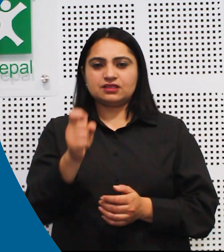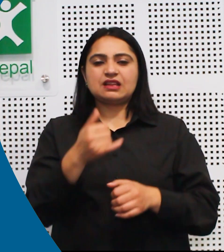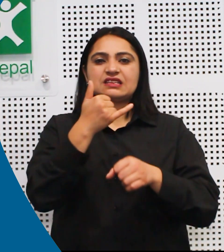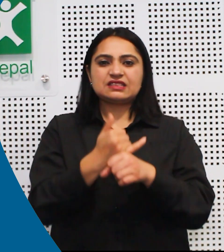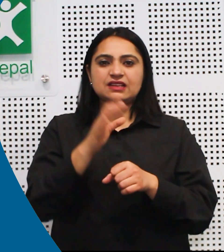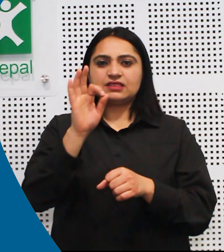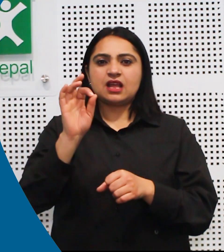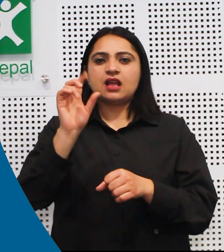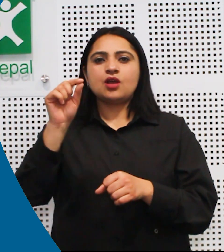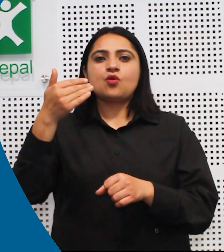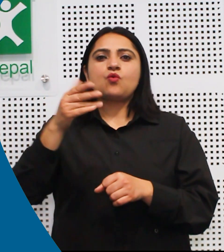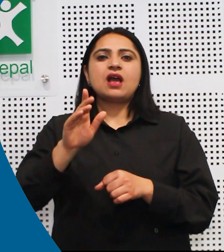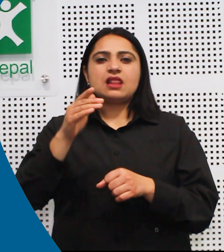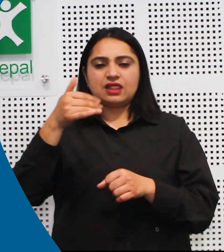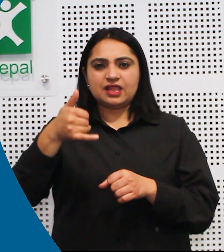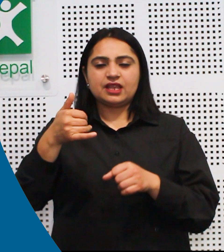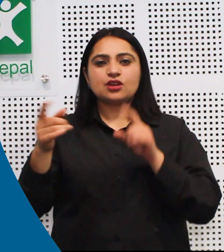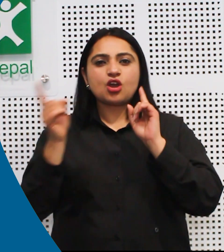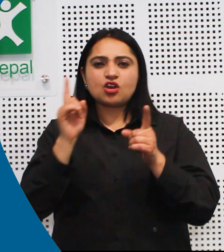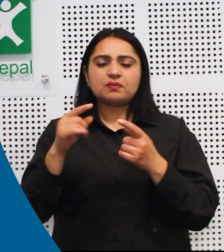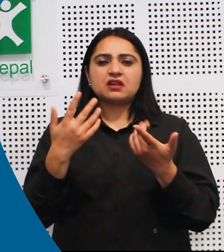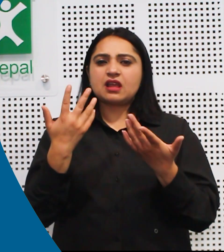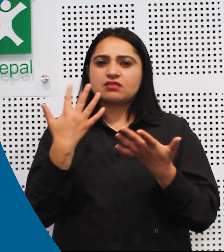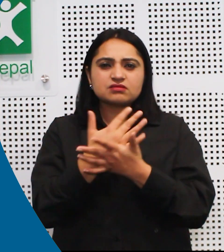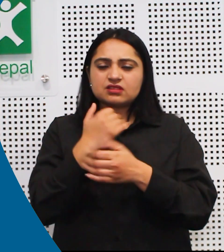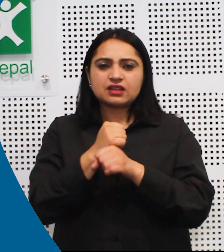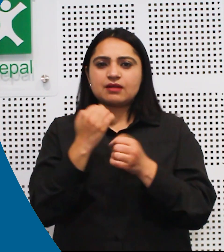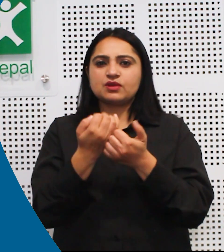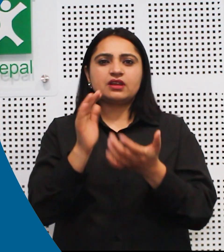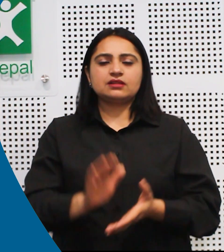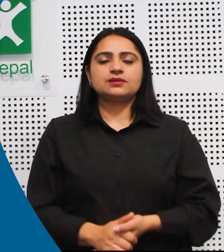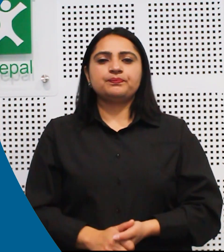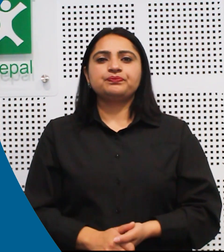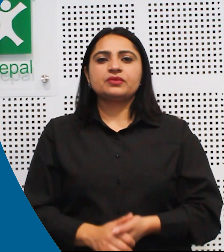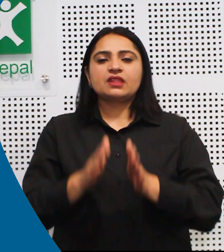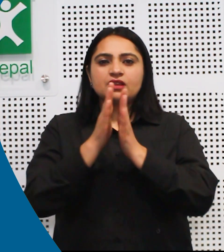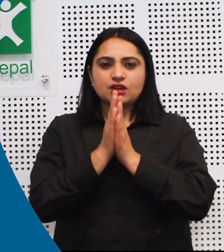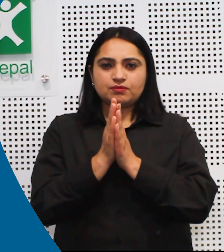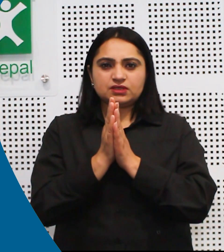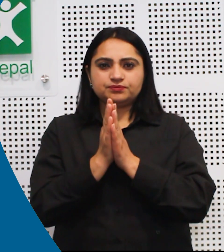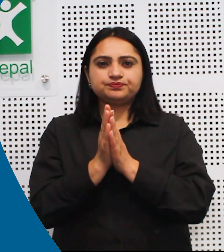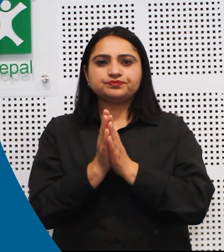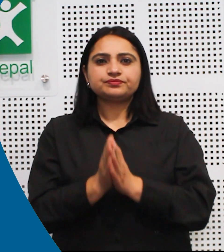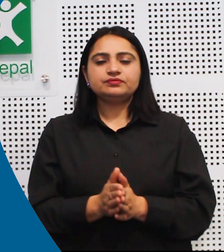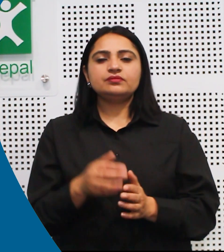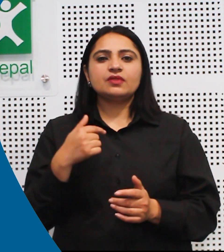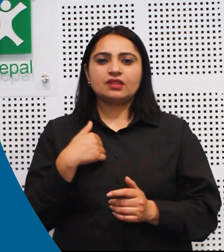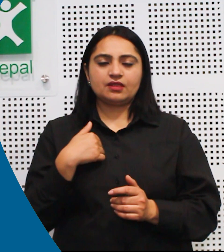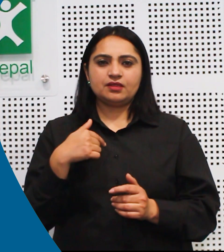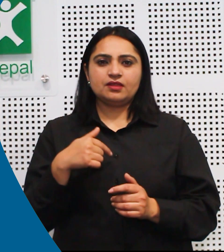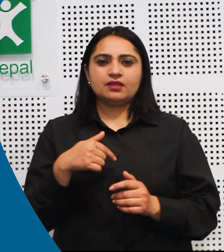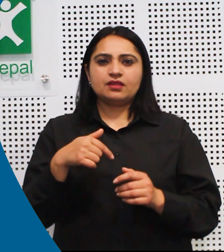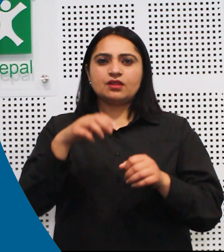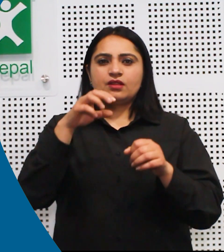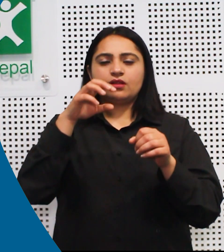स्याङ्जाको वालिङ नगरपालिकाका जनप्रतिनिधिले कसरी काम गर्दैछन् त? नमस्कार, म युगमाया पङ्गानी वालिङ नगरपालिका वार्ड नम्बर